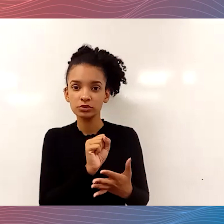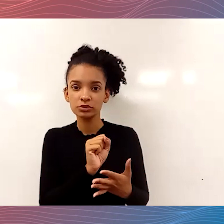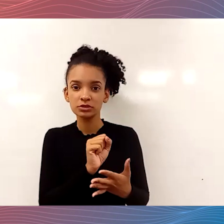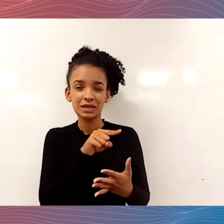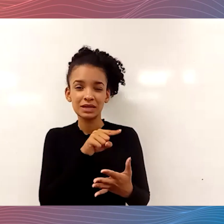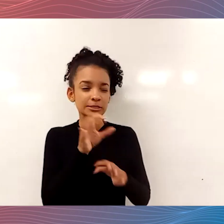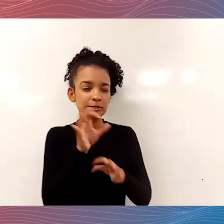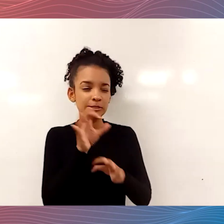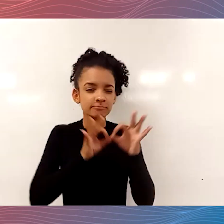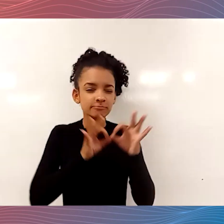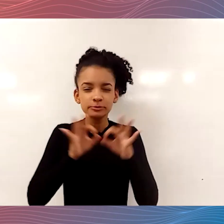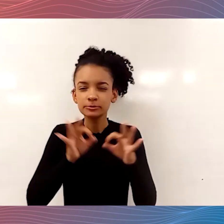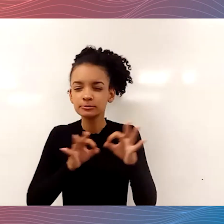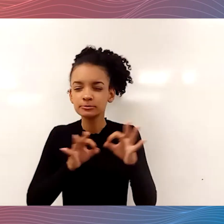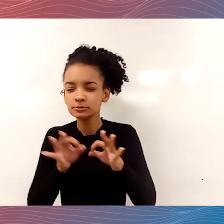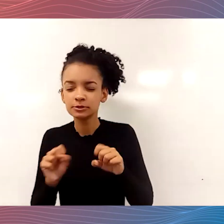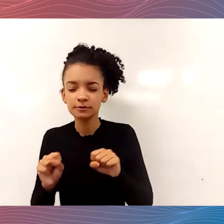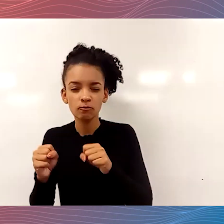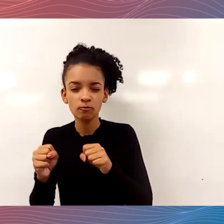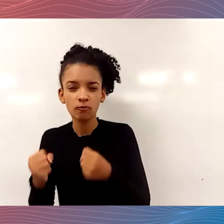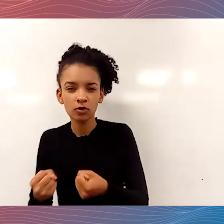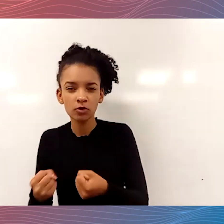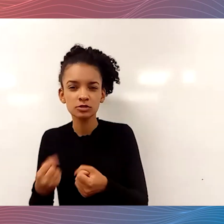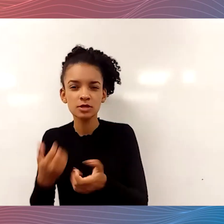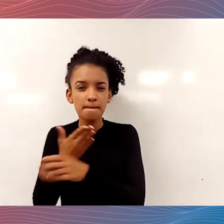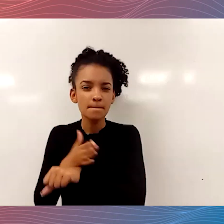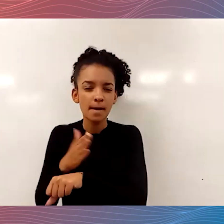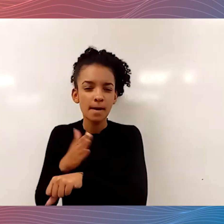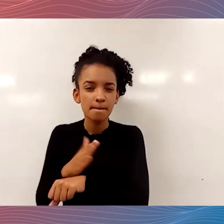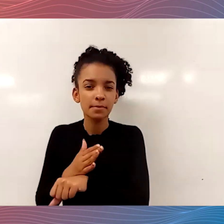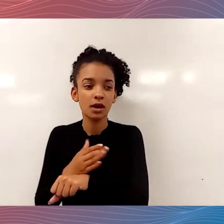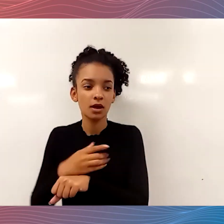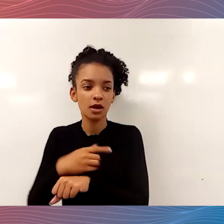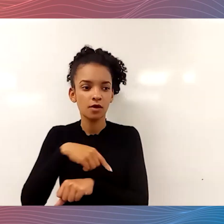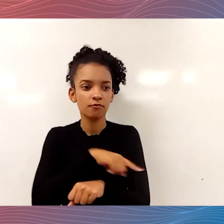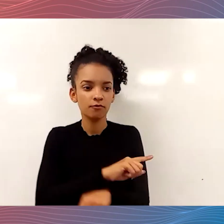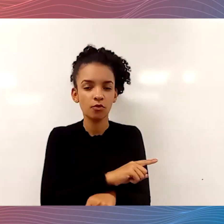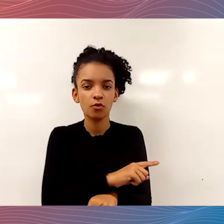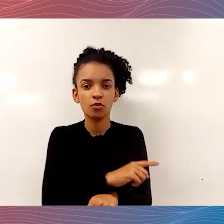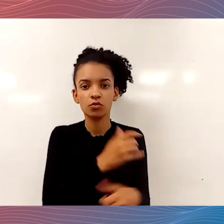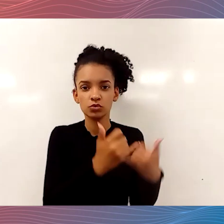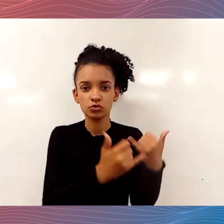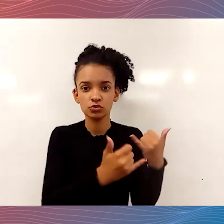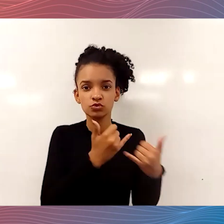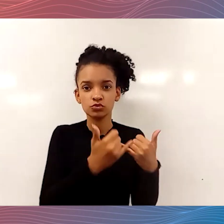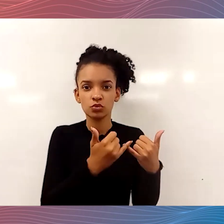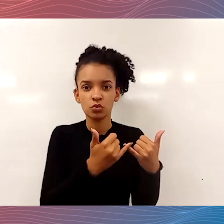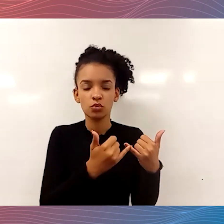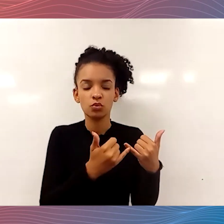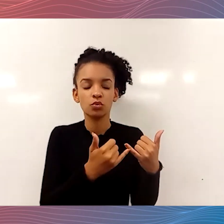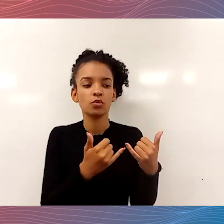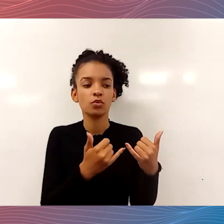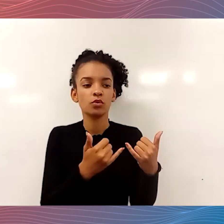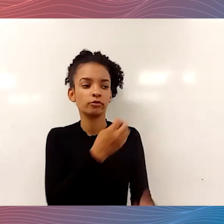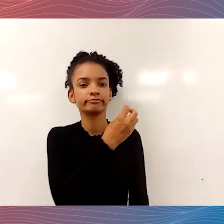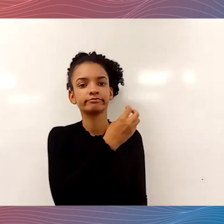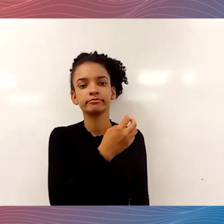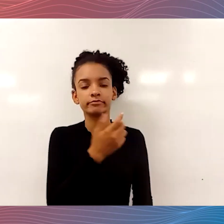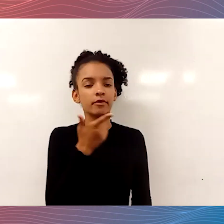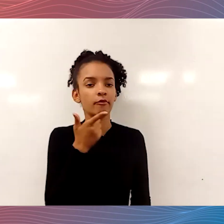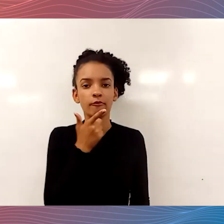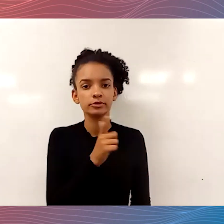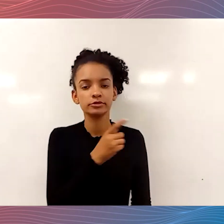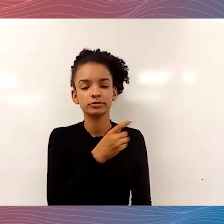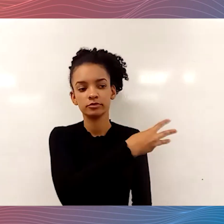Jogaram 7 jogos, porque no 6º jogo empataram 3-3. O 7º jogo era o desempate que